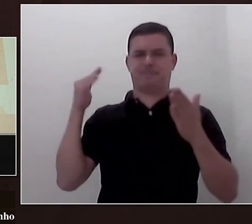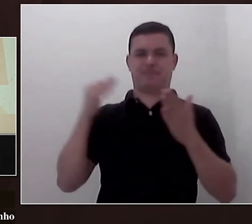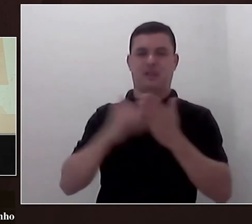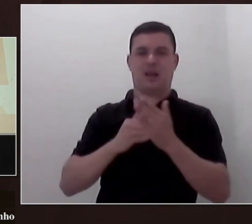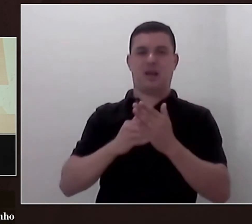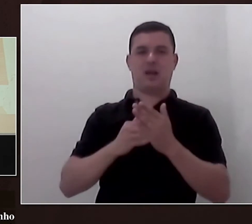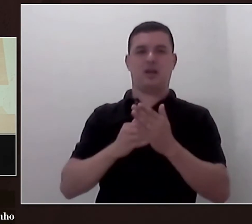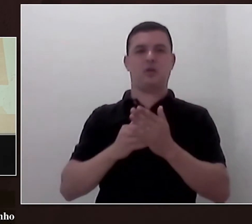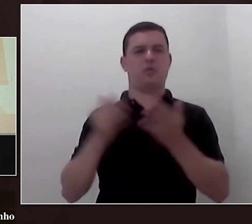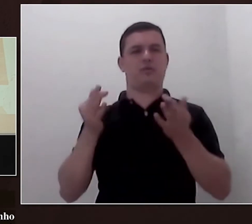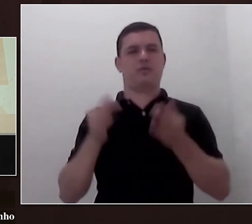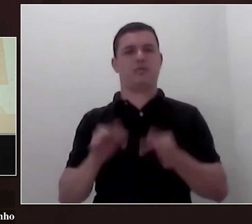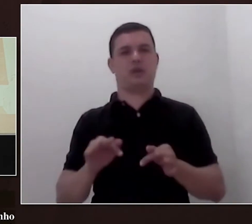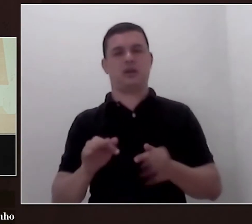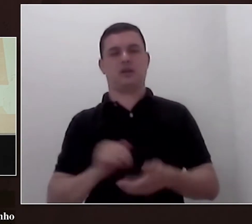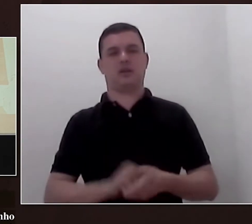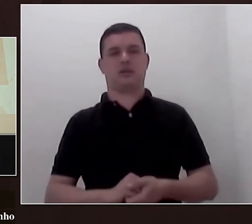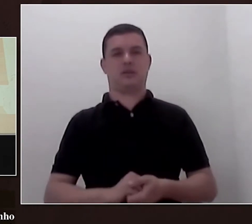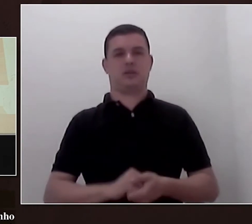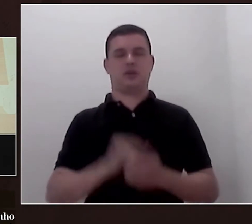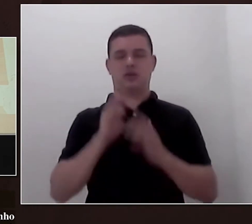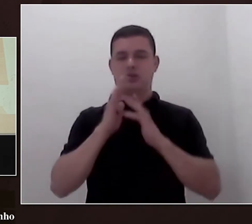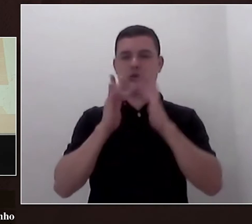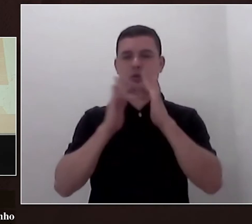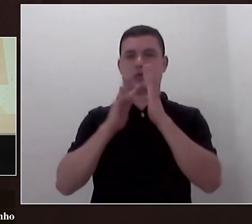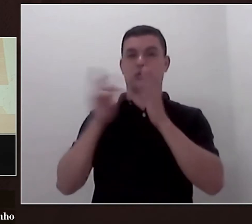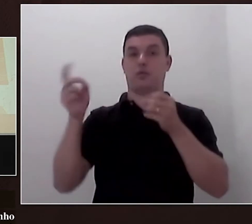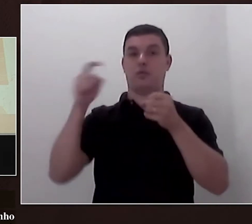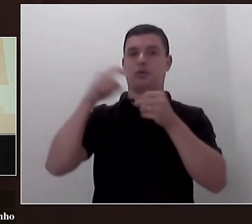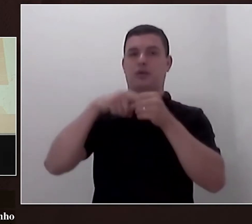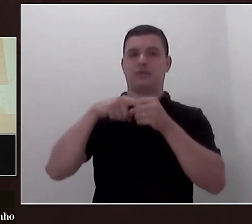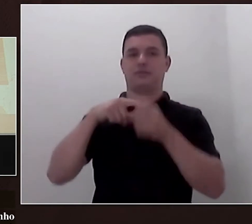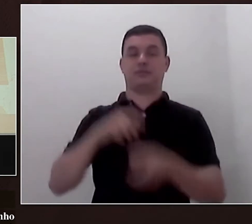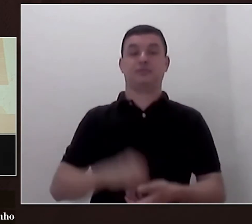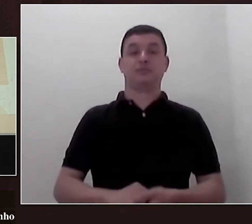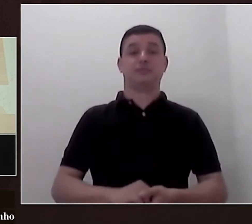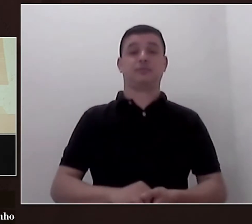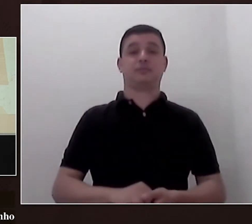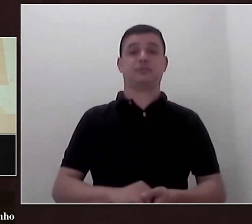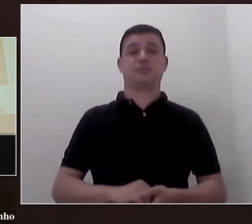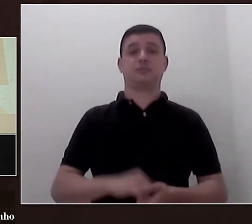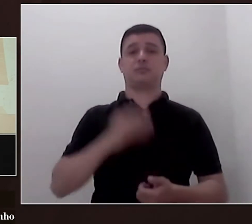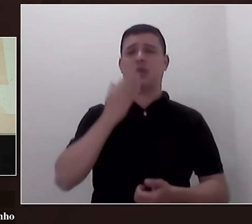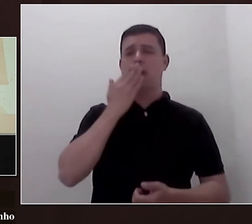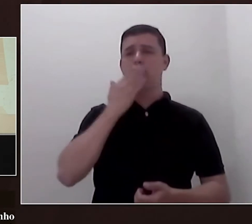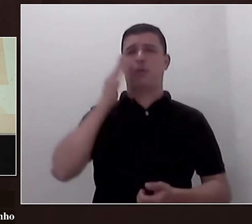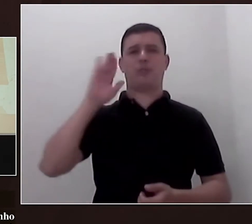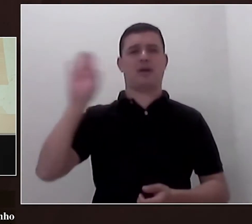do século. Olha só que promessa, o Senhor vai estar conosco até o final.